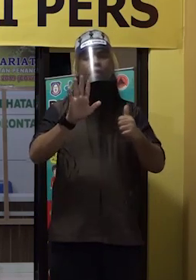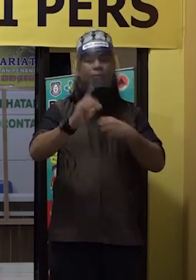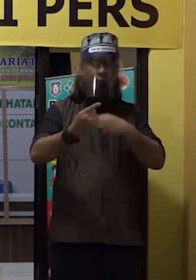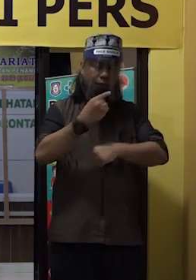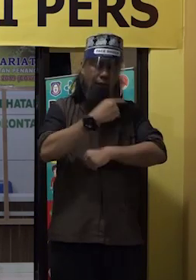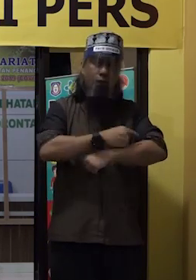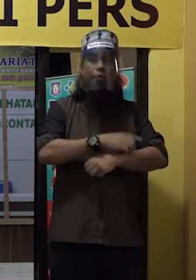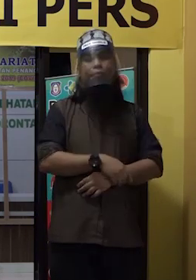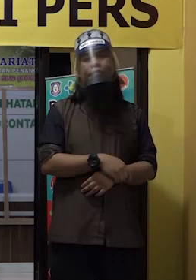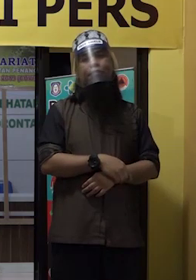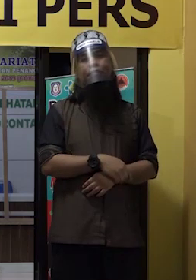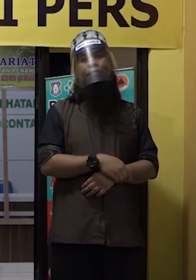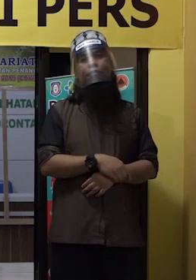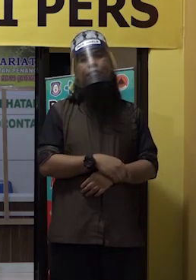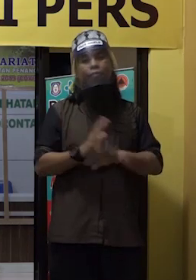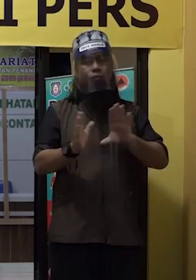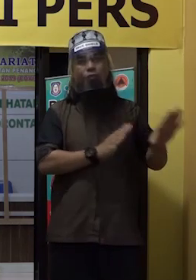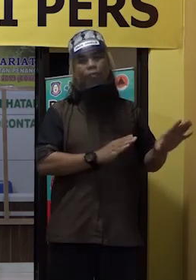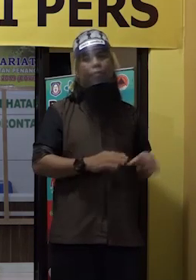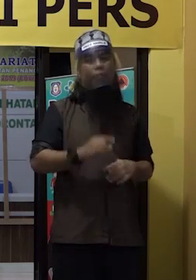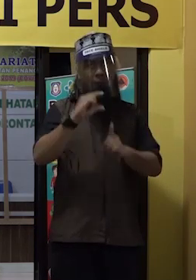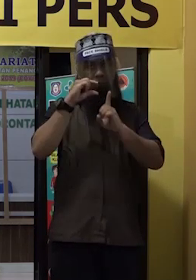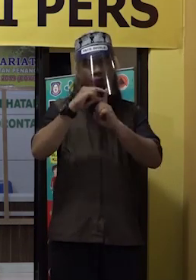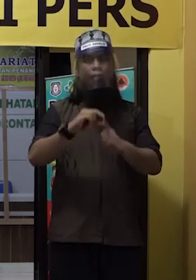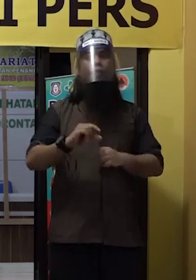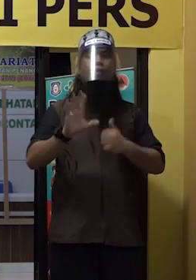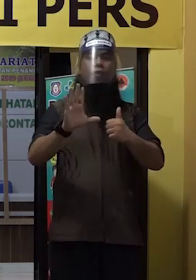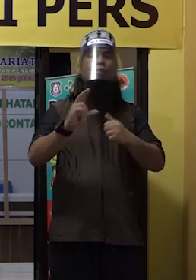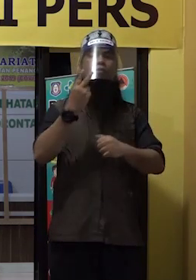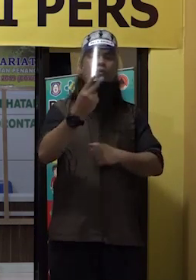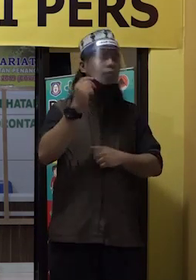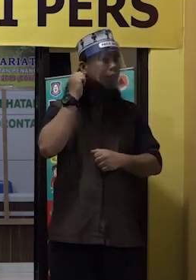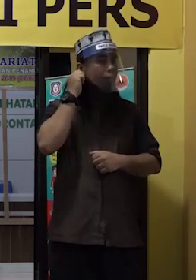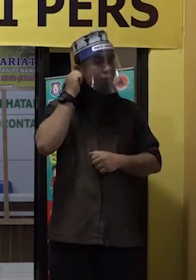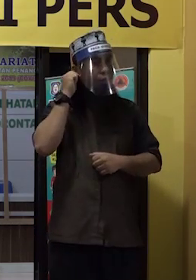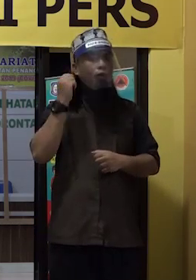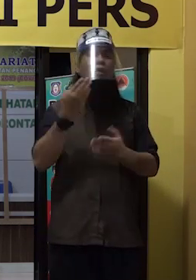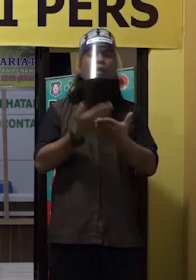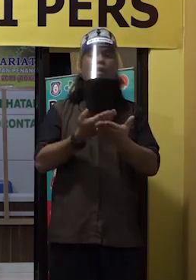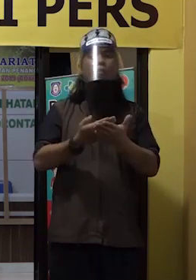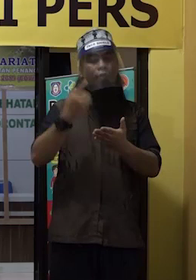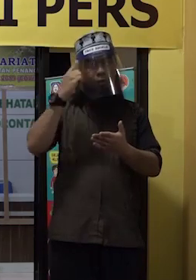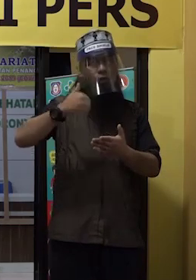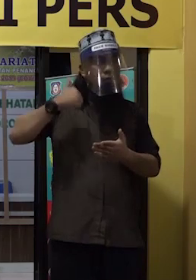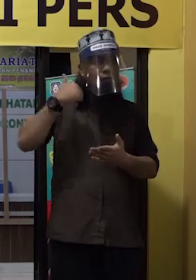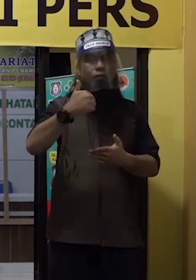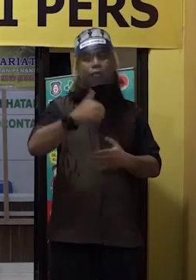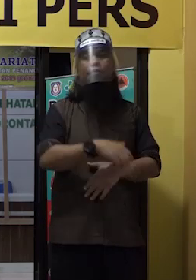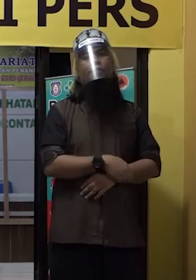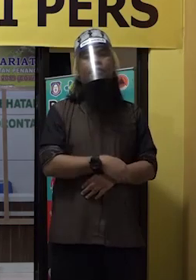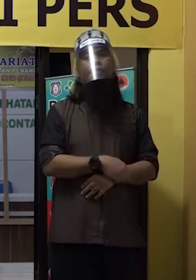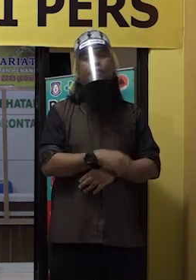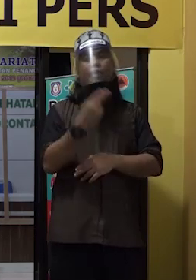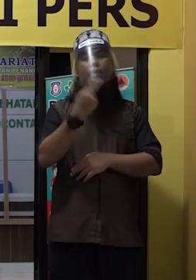sembuh berikutnya pasien 62 atau SK, perempuan 55 tahun, hasil swab